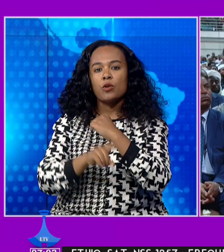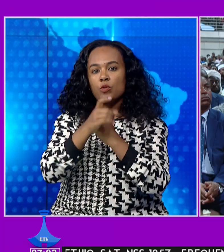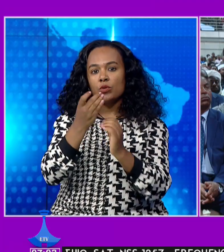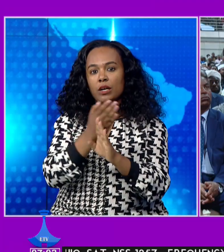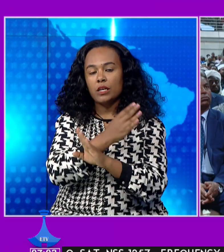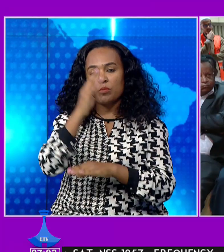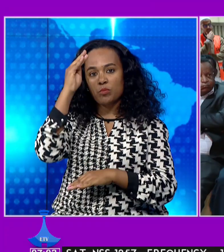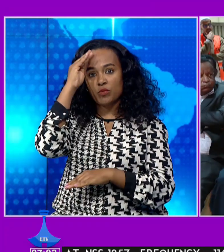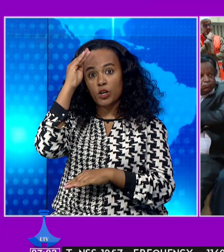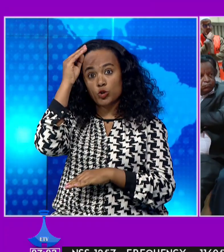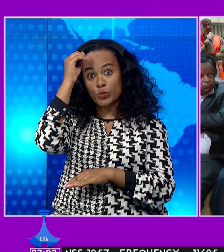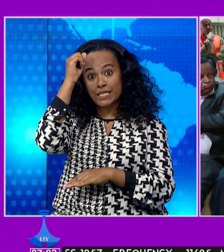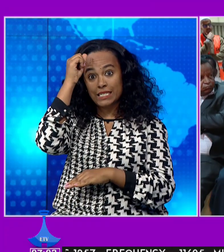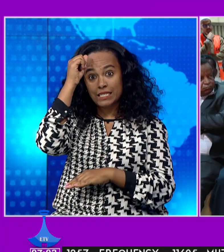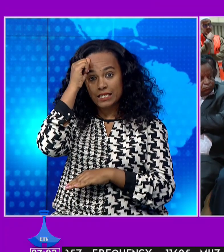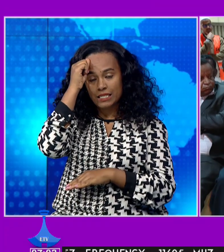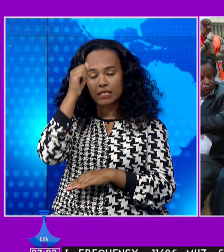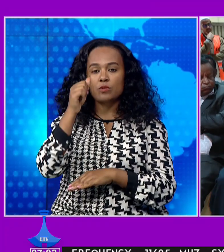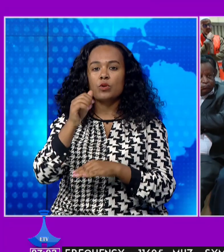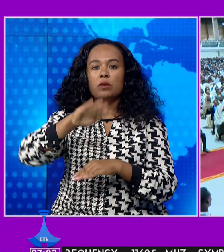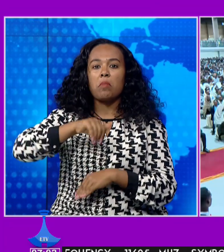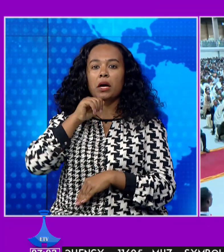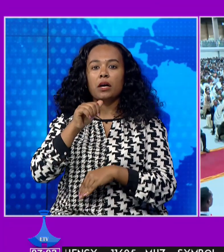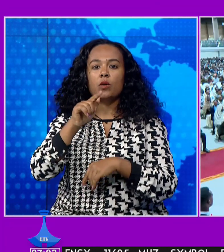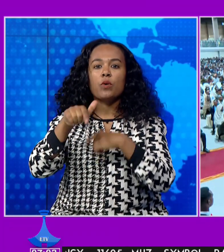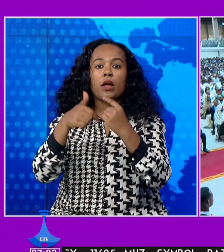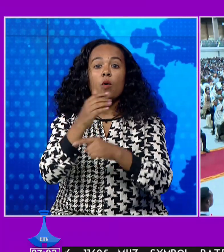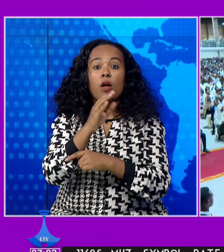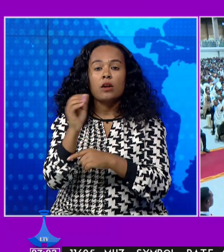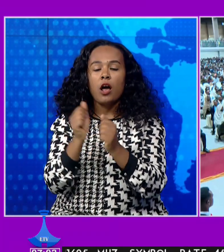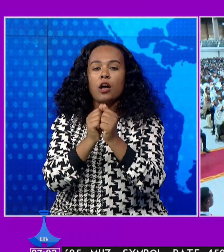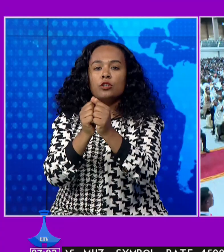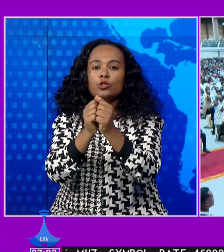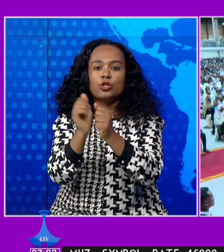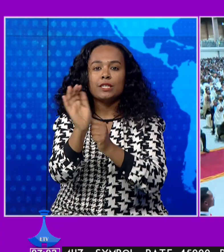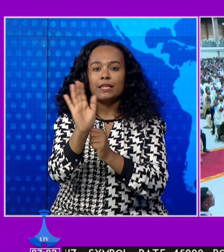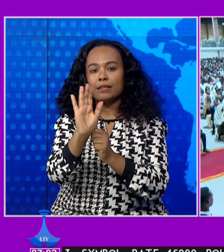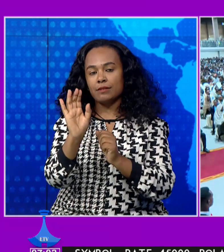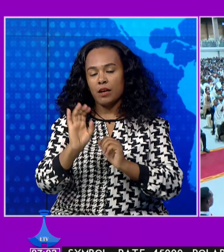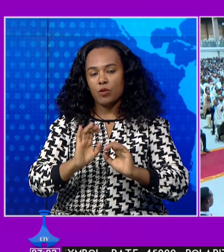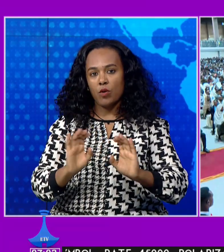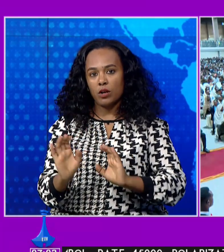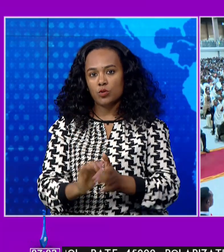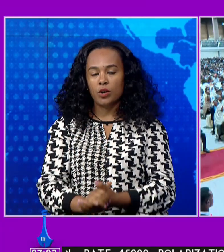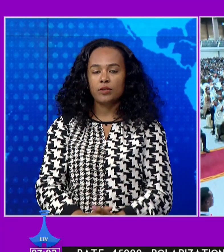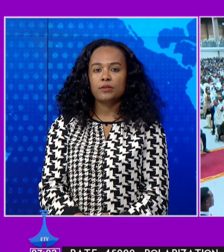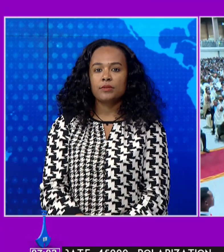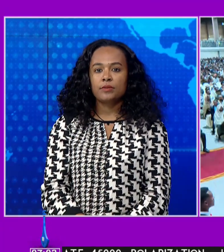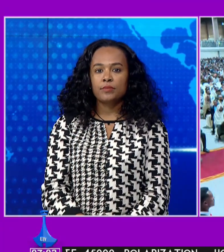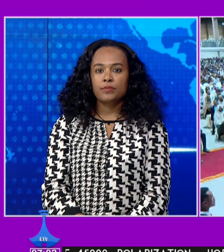ተቀዳሚ ሙፍቲ ሀጂ ዑመር ኢድሪስን ወደማይቀረው ሄደዋልና ሽኝት አድርገውላቸዋል።